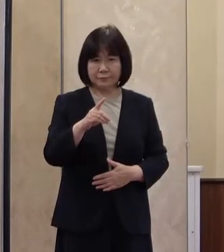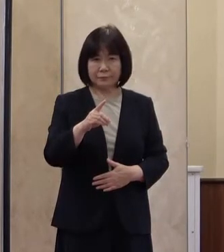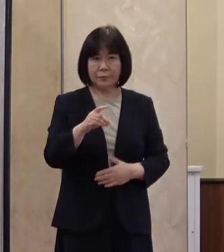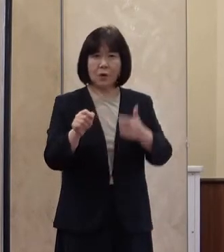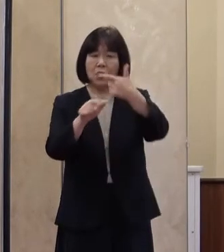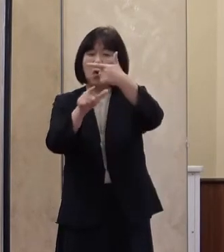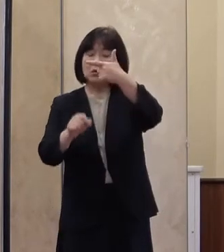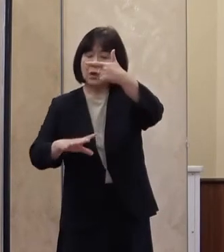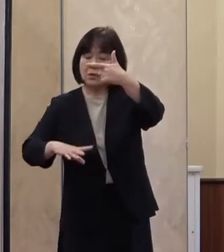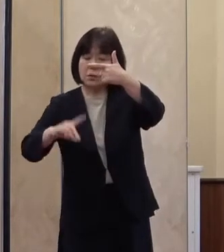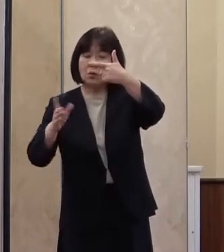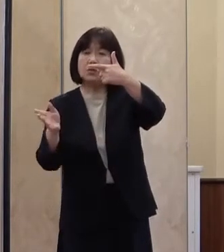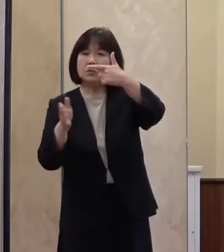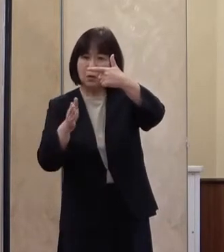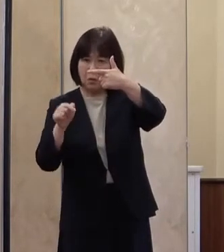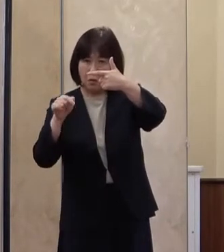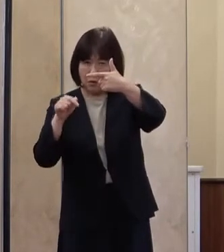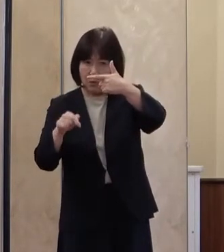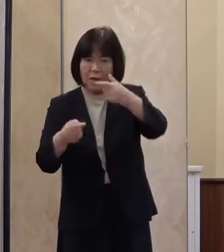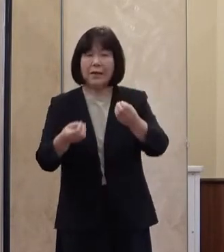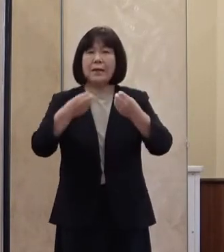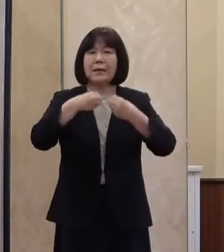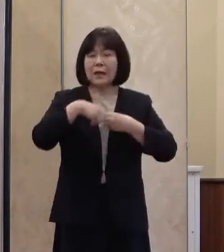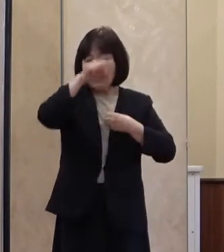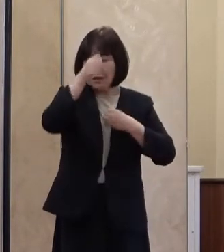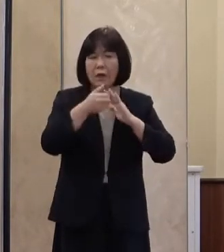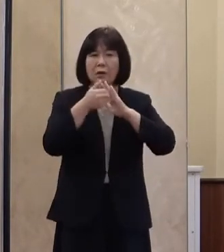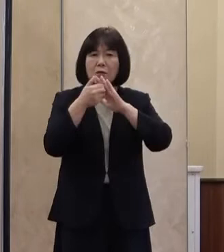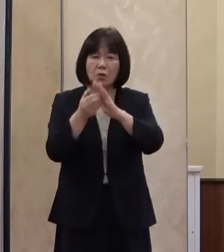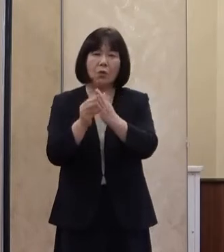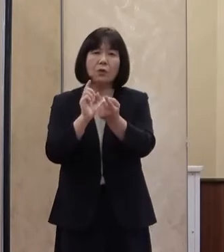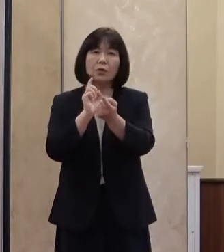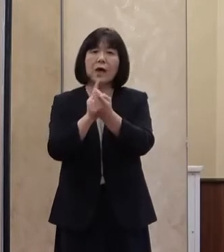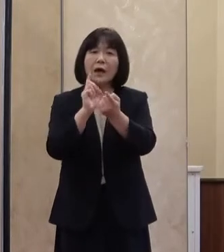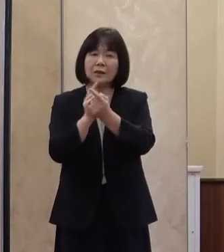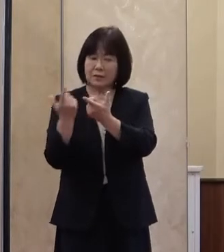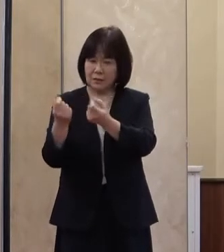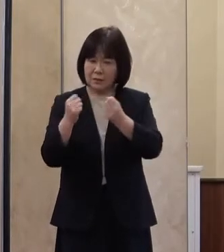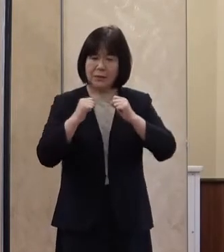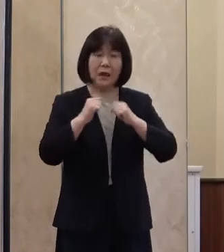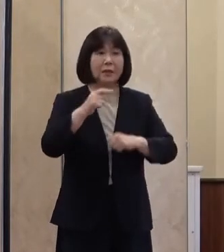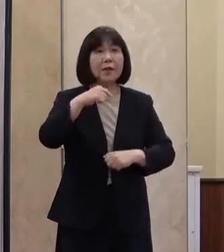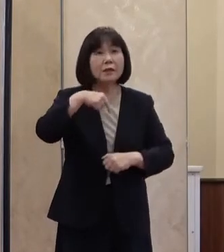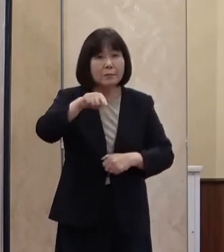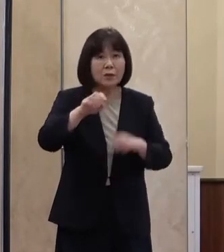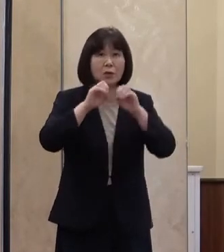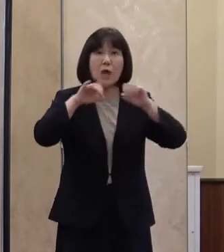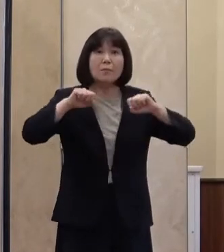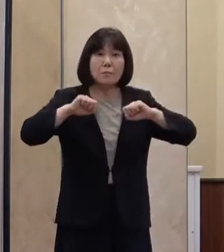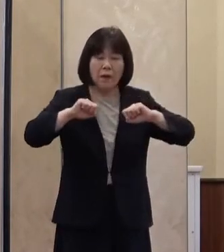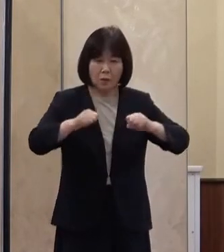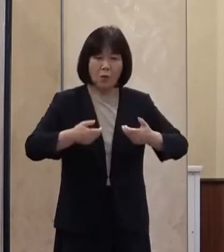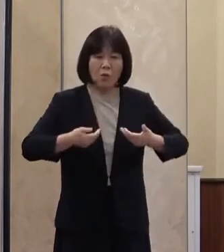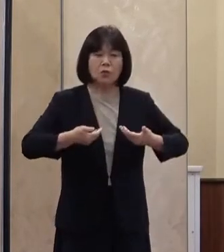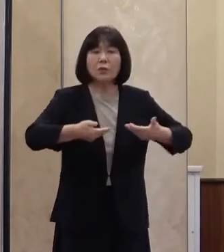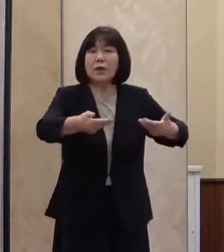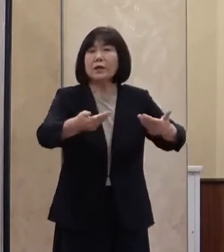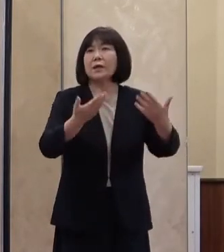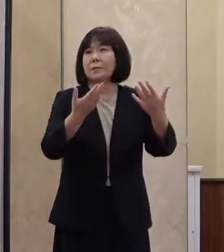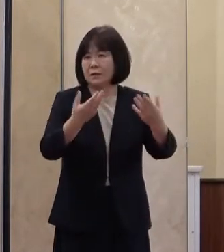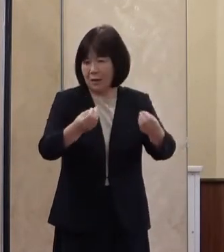6月上旬については感染症対策、感染症対策をしっかり取っていきましょうというキャンペーンを商店街でやり